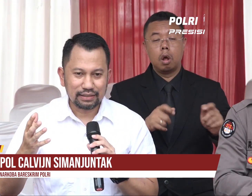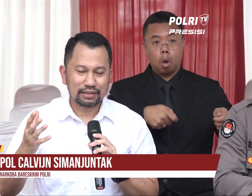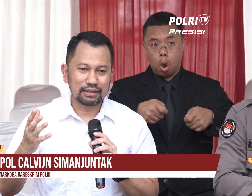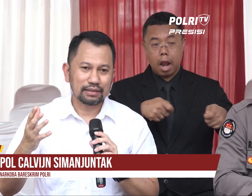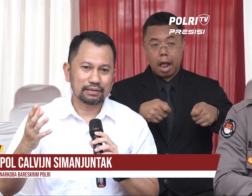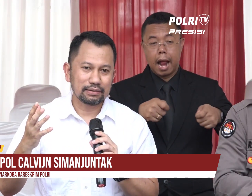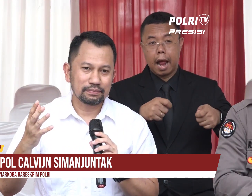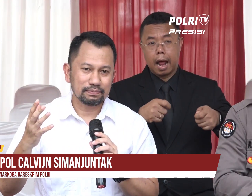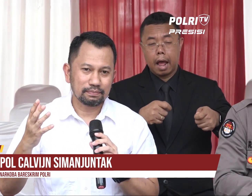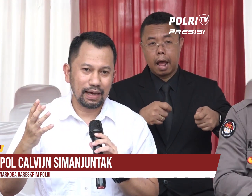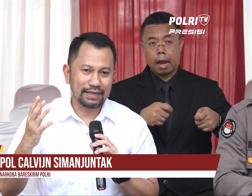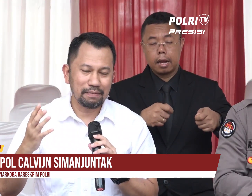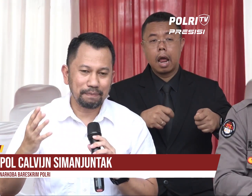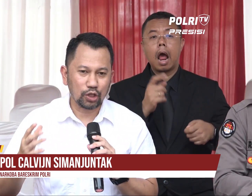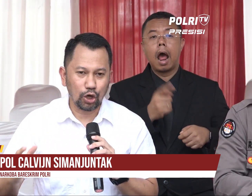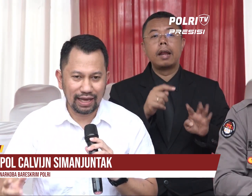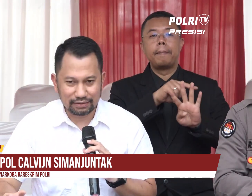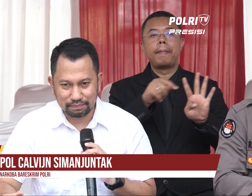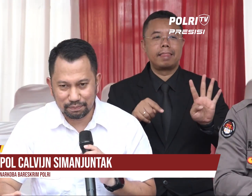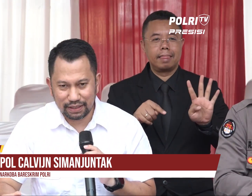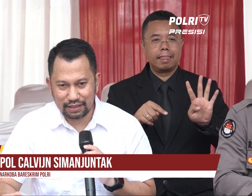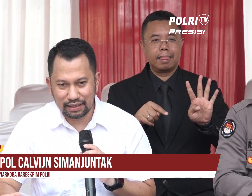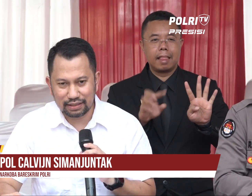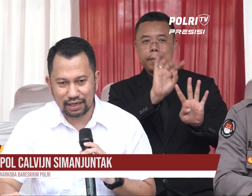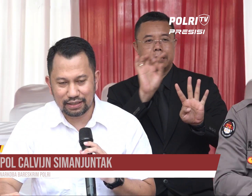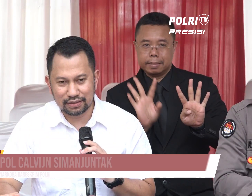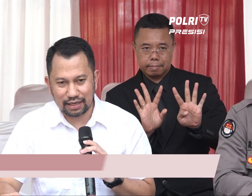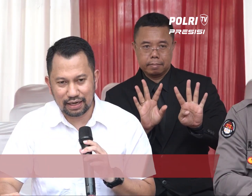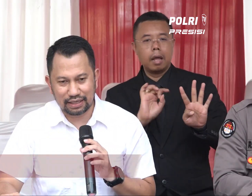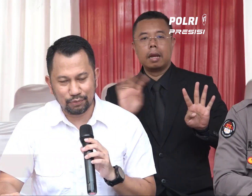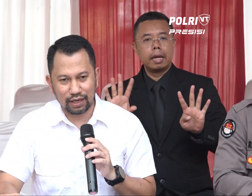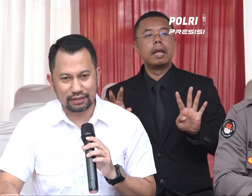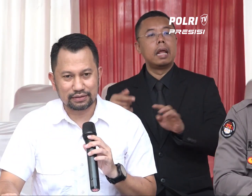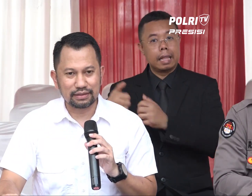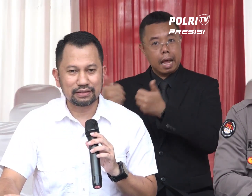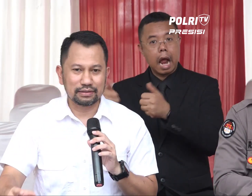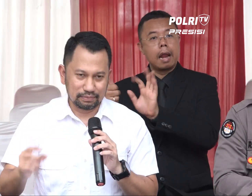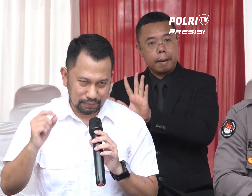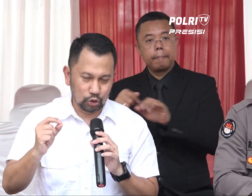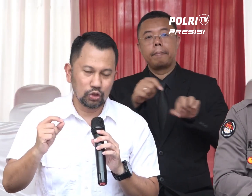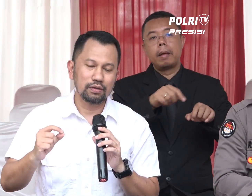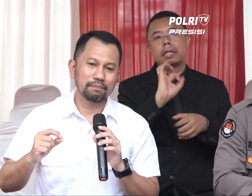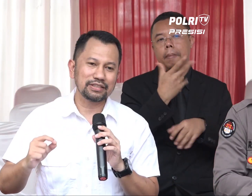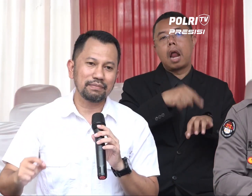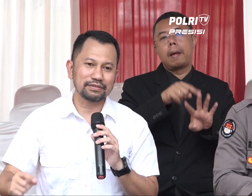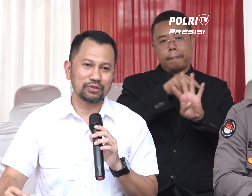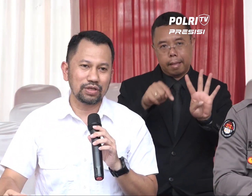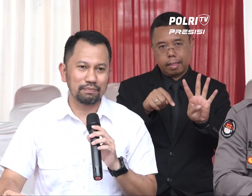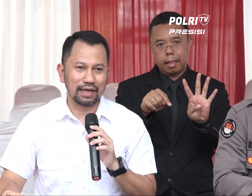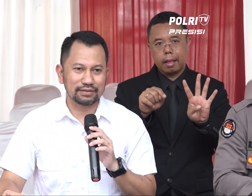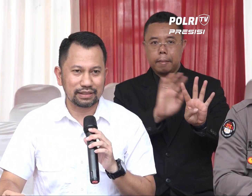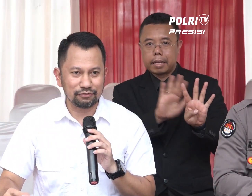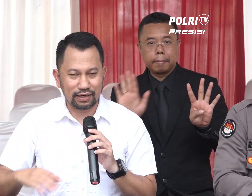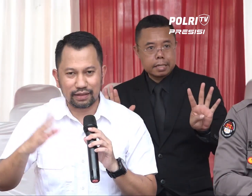olahannya ada 4 olahan, berbeda dengan yang ada di Tangerang, 6 olahan. Betul, masing-masing